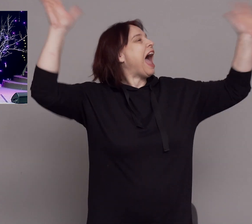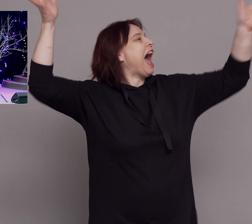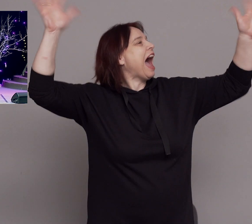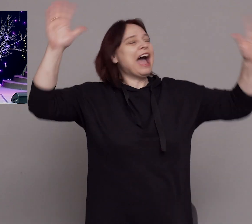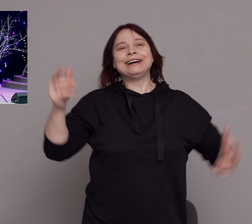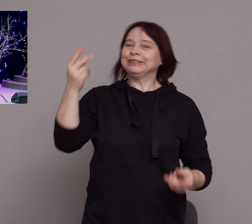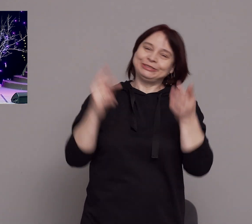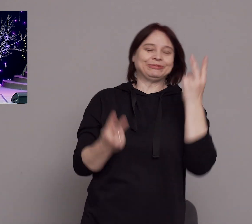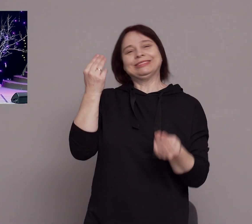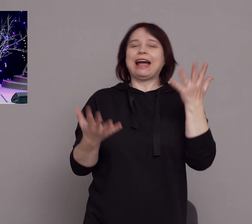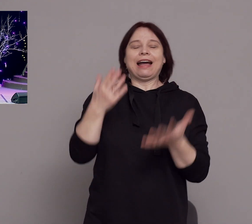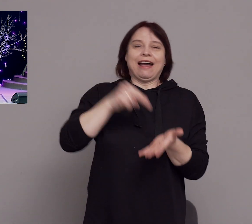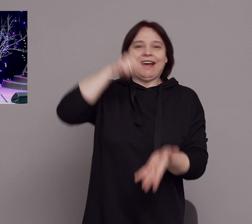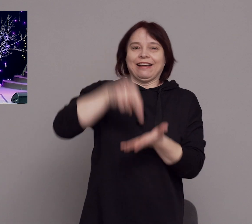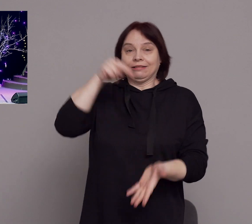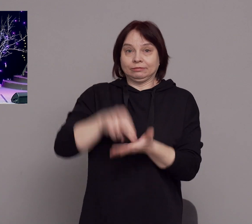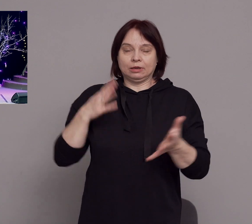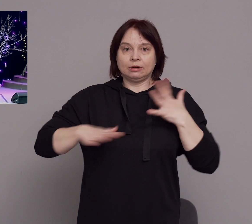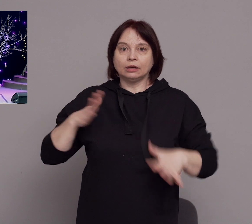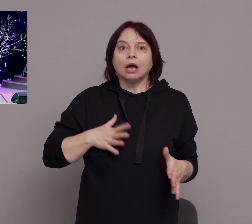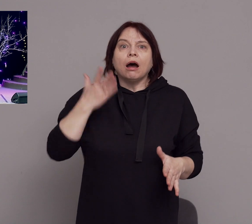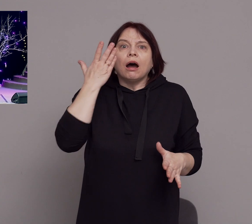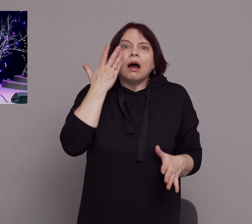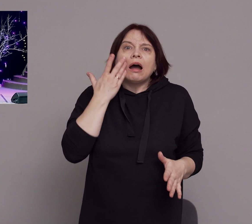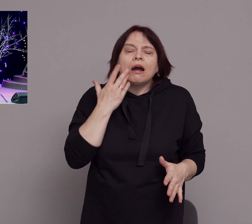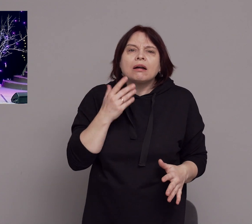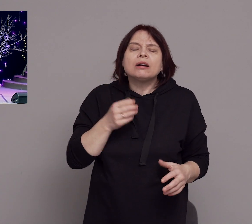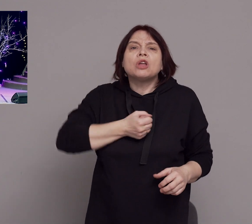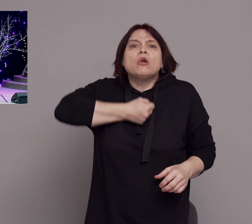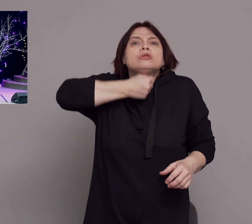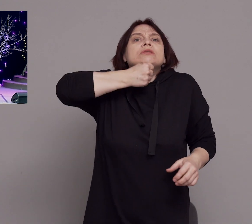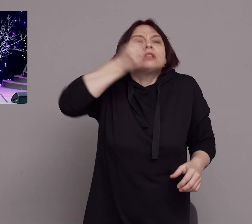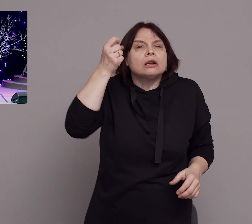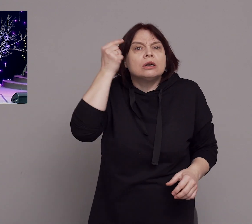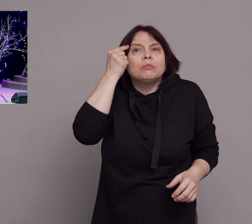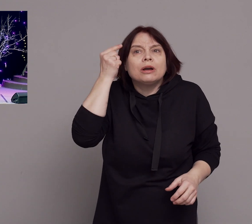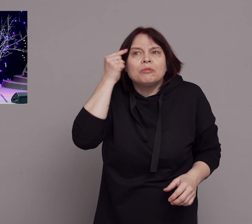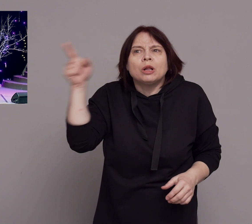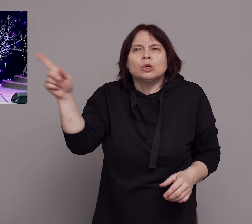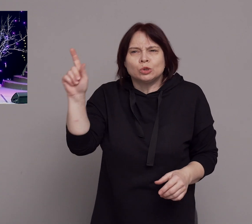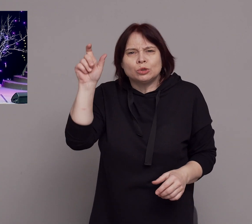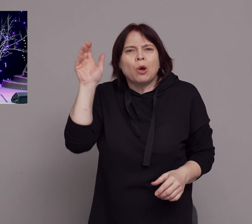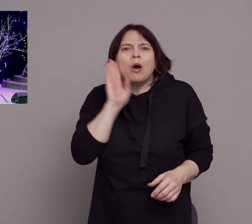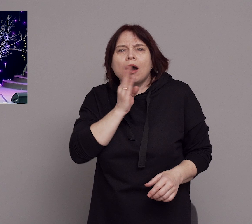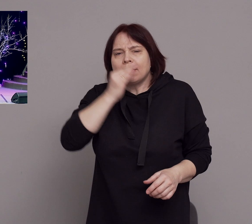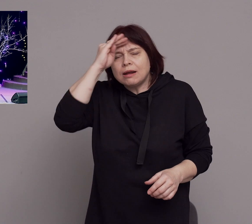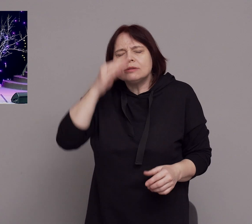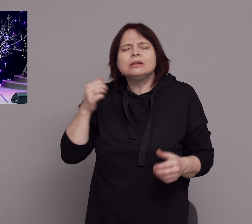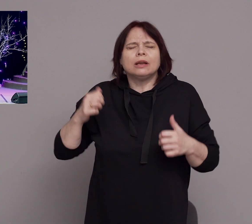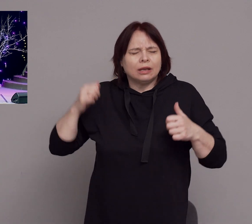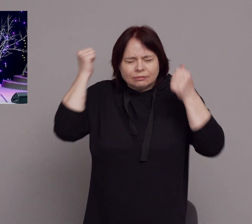Просто событие, я рад. Но когда я начинаю понимать, что это стоило моим родителям, я воспринимаю это